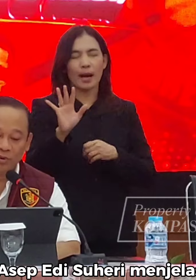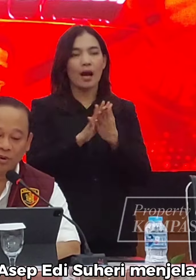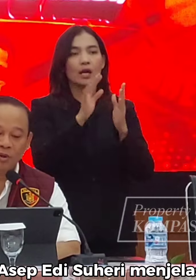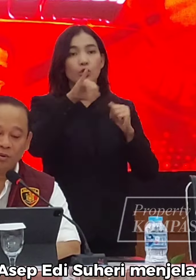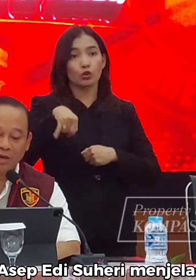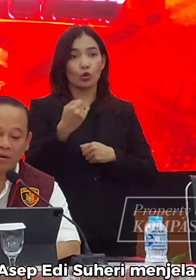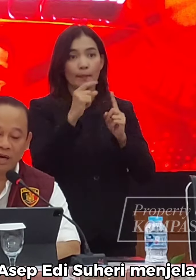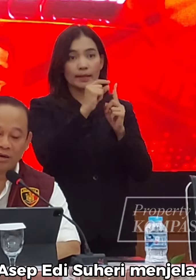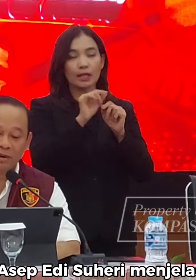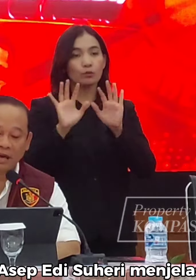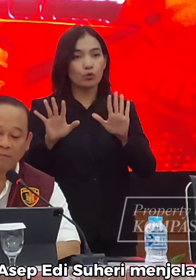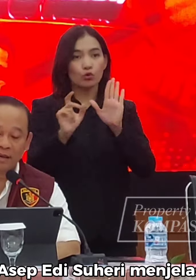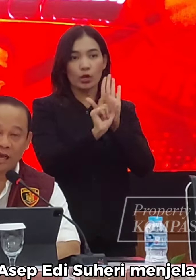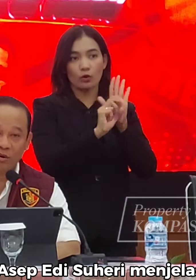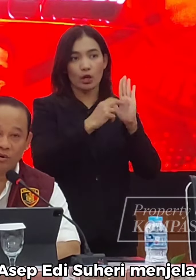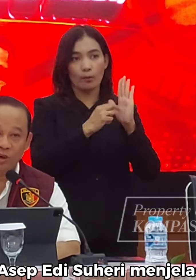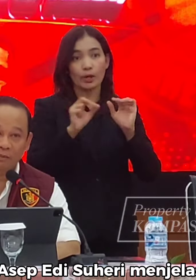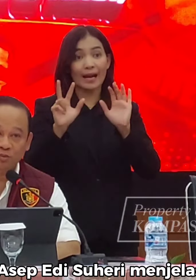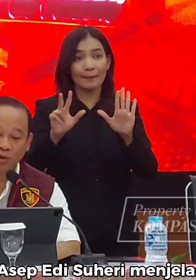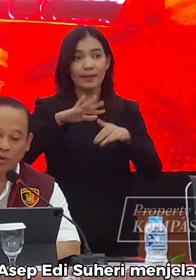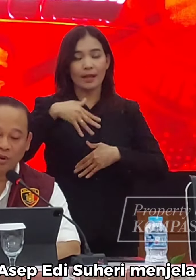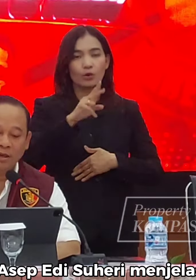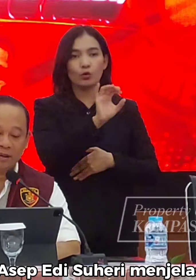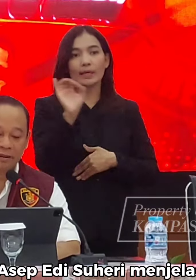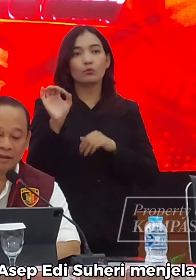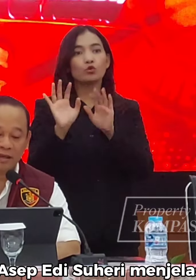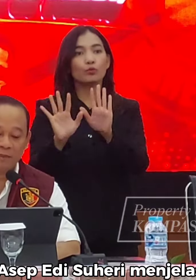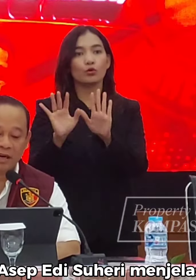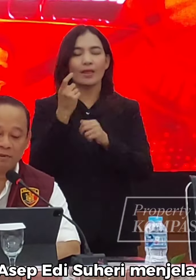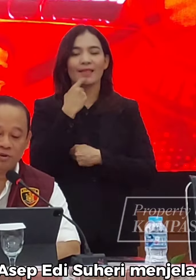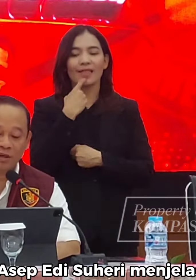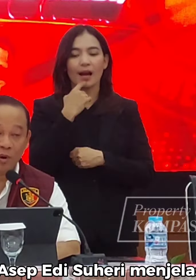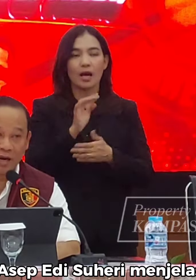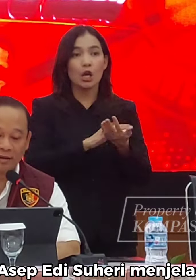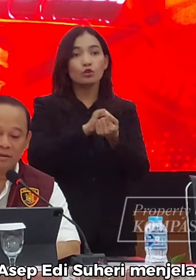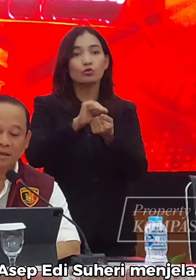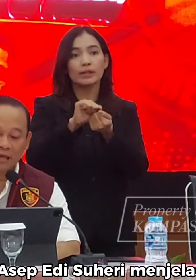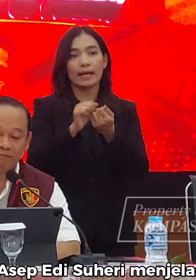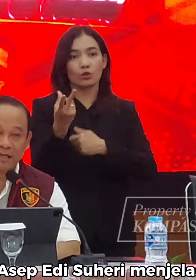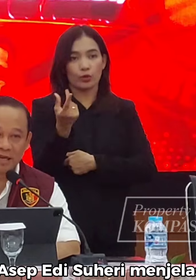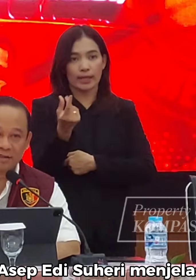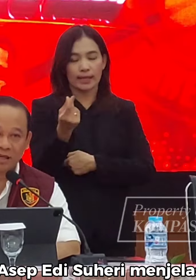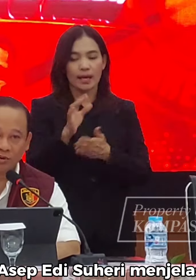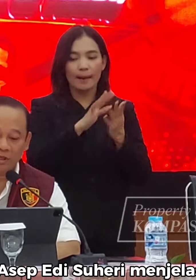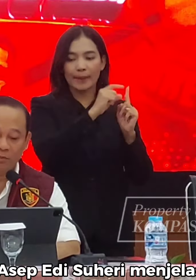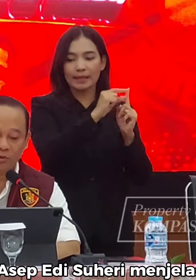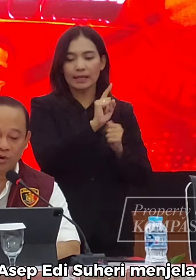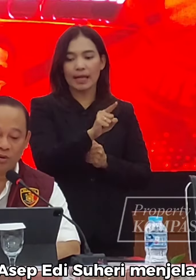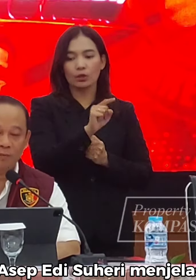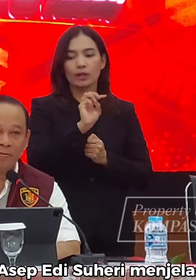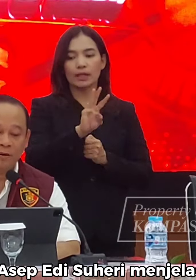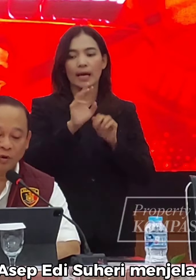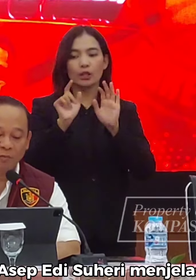10 undang-undang nomor 8 tahun 2010 tentang tindak Pan pencucian uang dan pasal